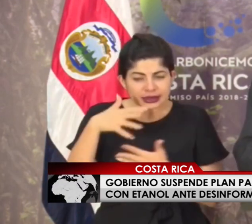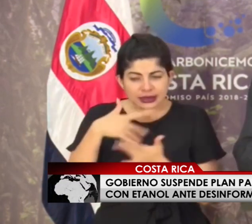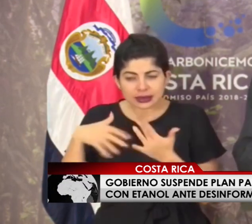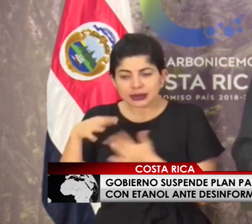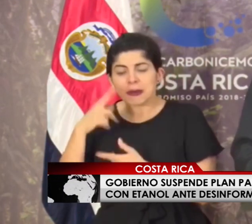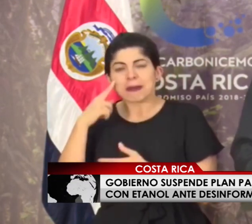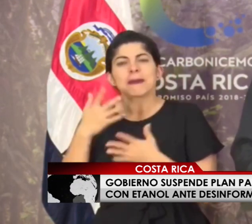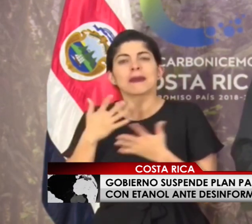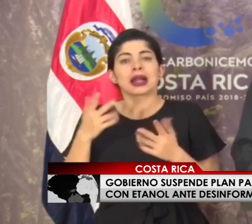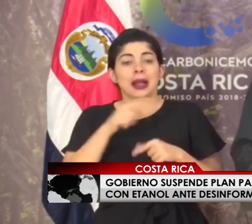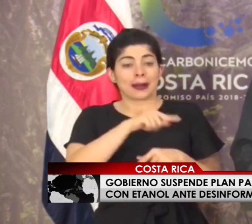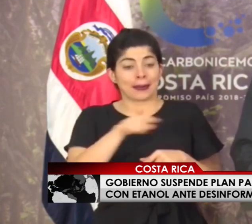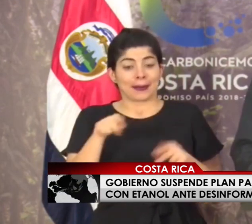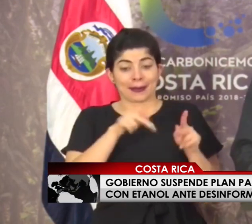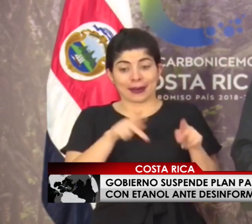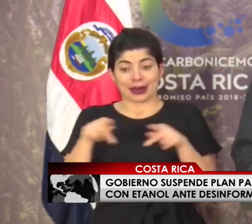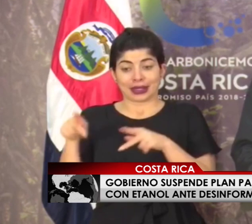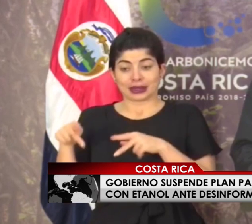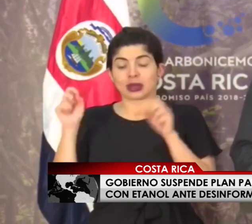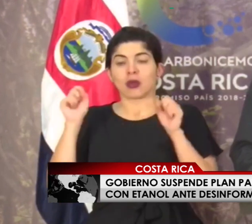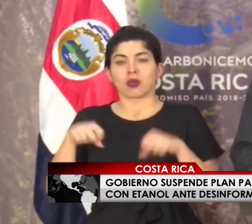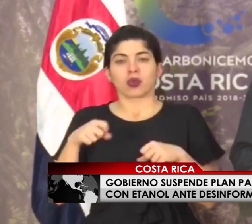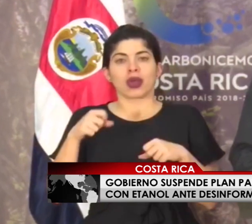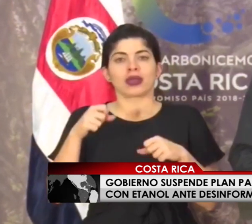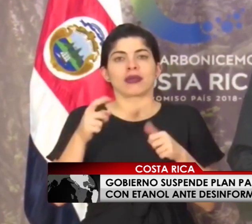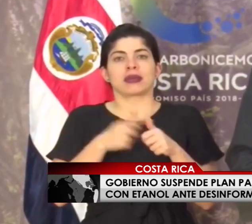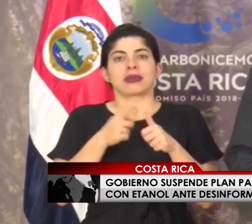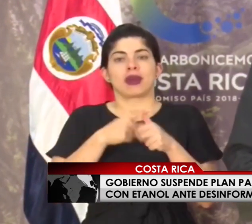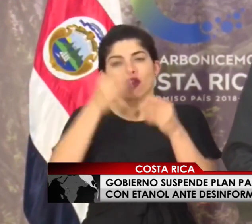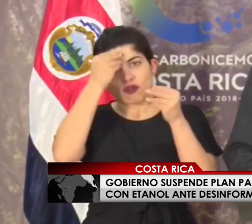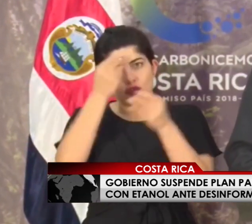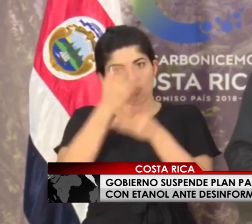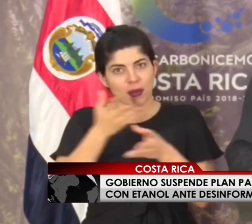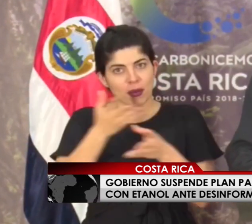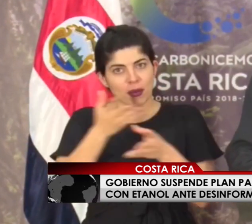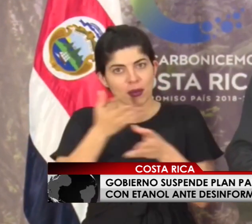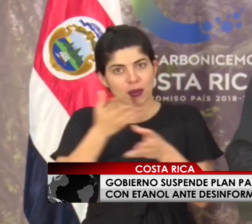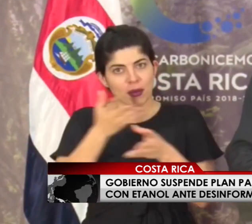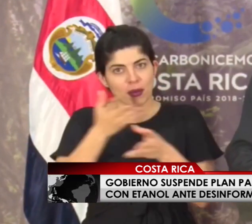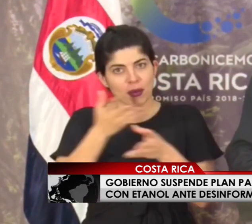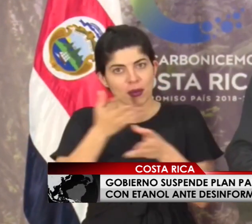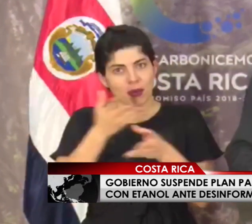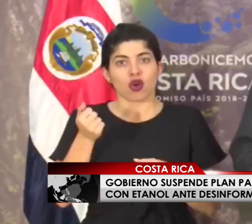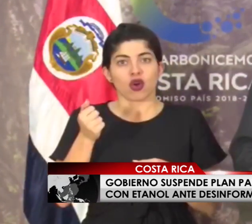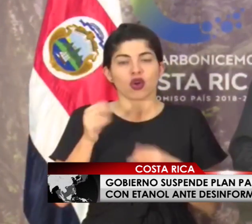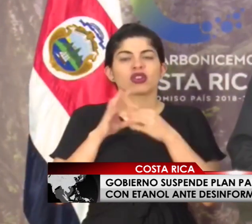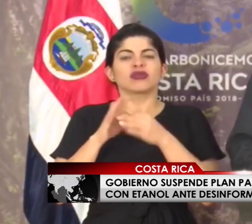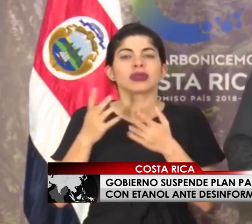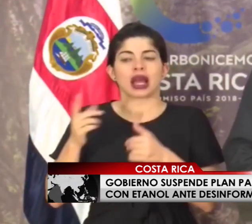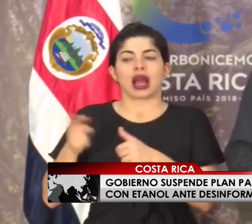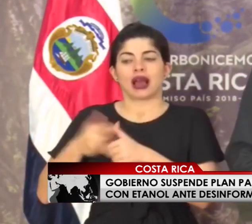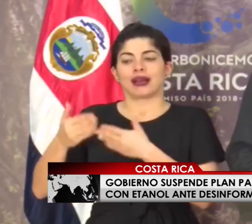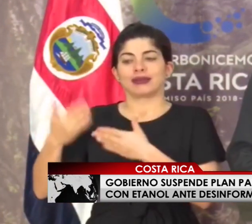gente tenga mejor información acerca de los estudios